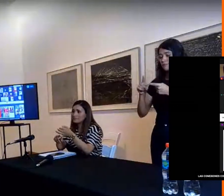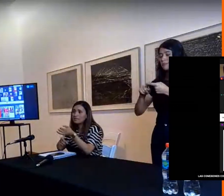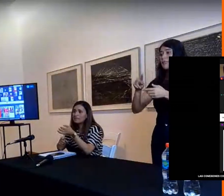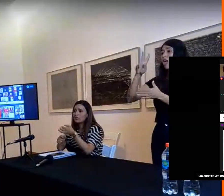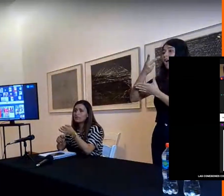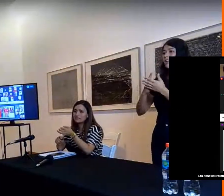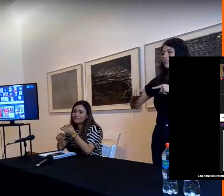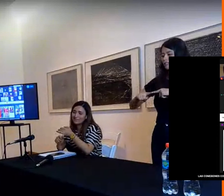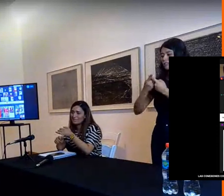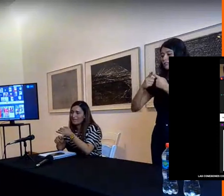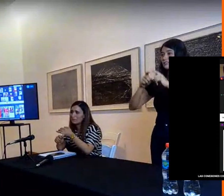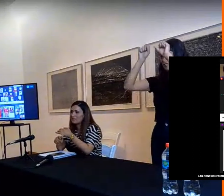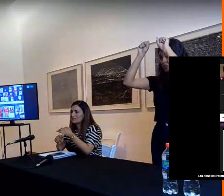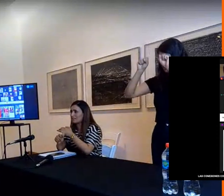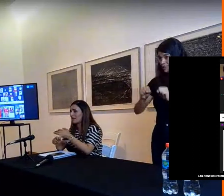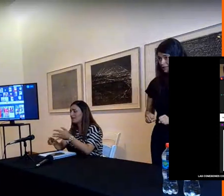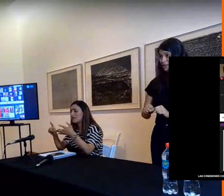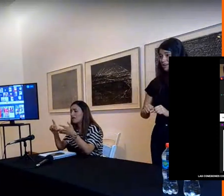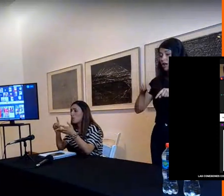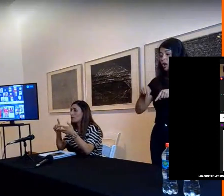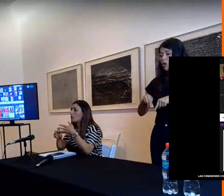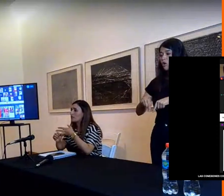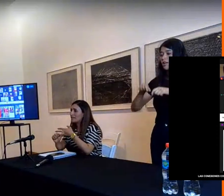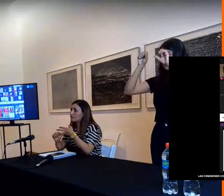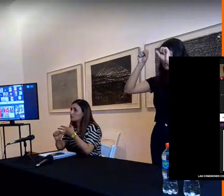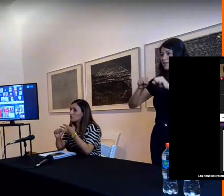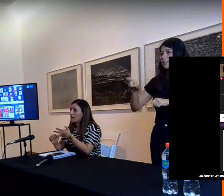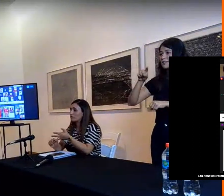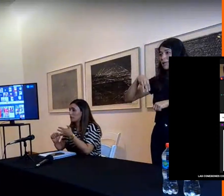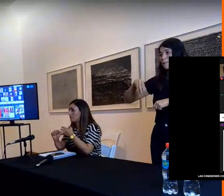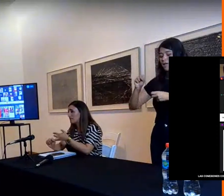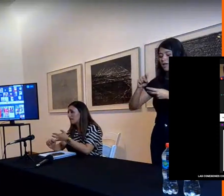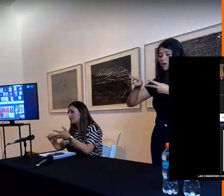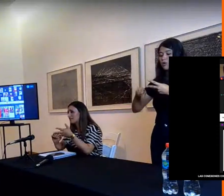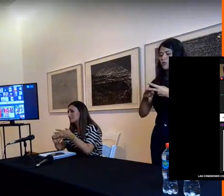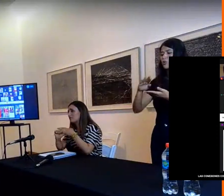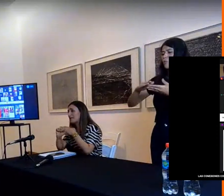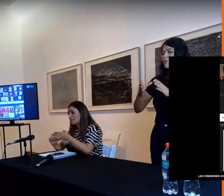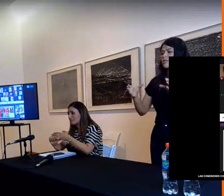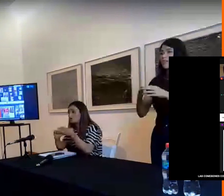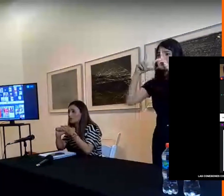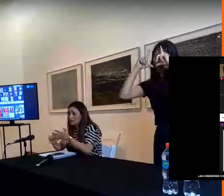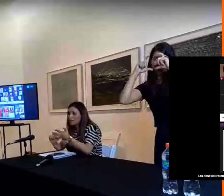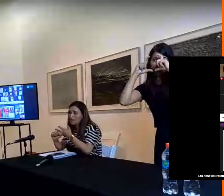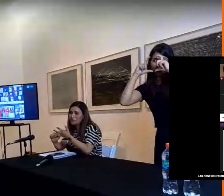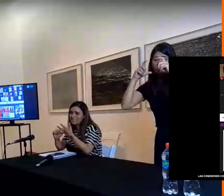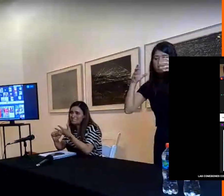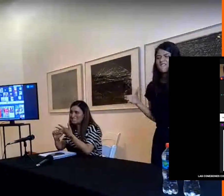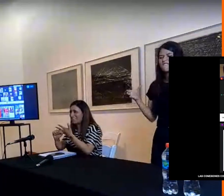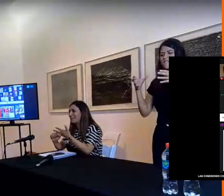arte textil, que hoy es Textilera MSCA, una comunidad en toma de fotografía, que es Brigada